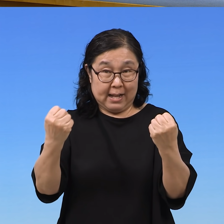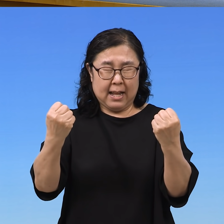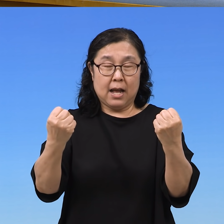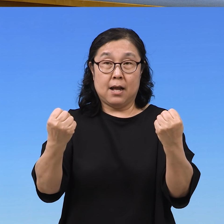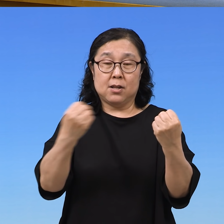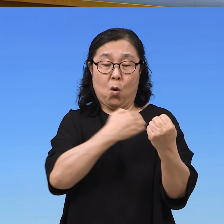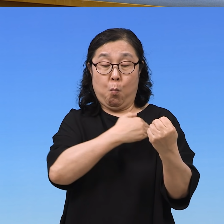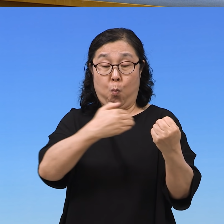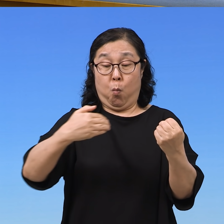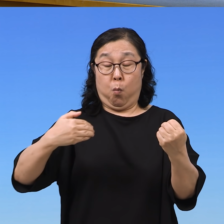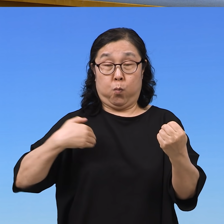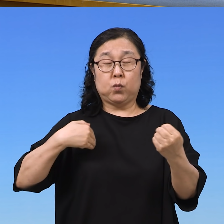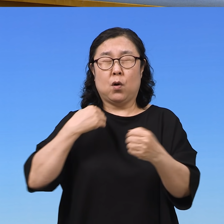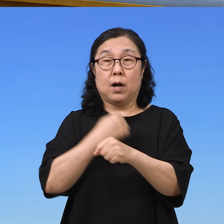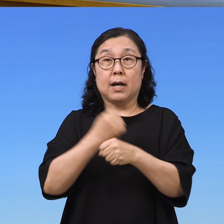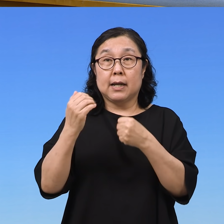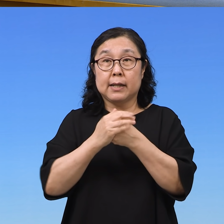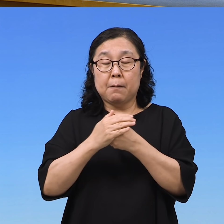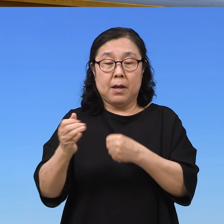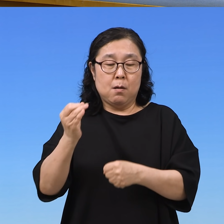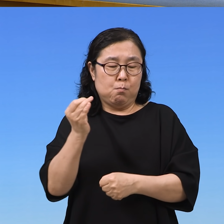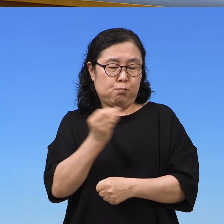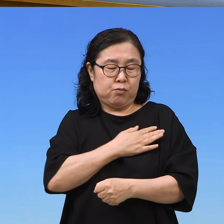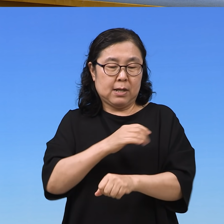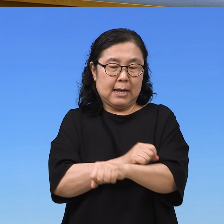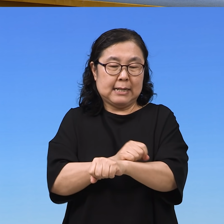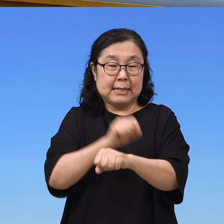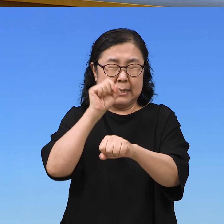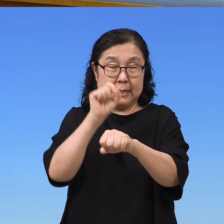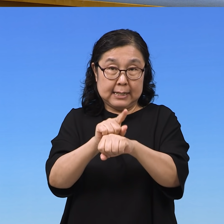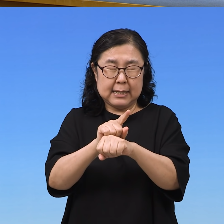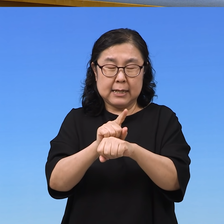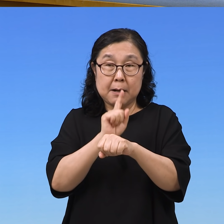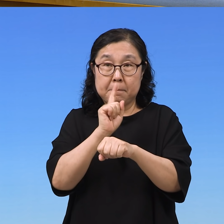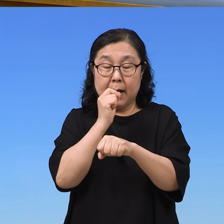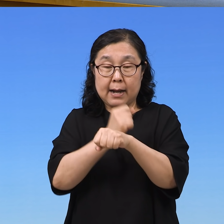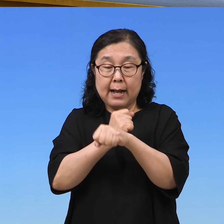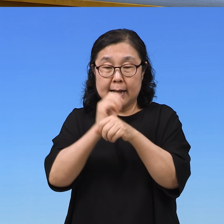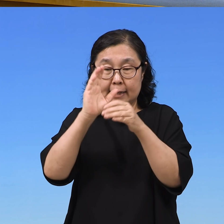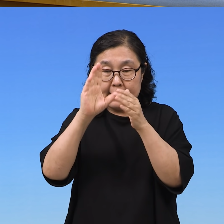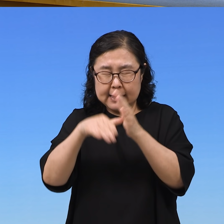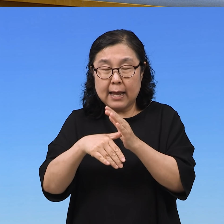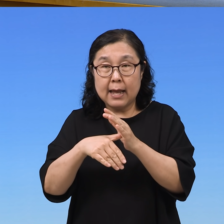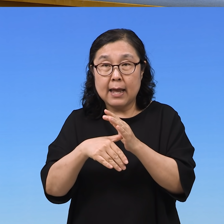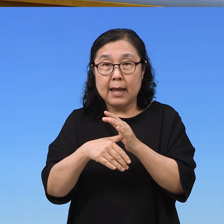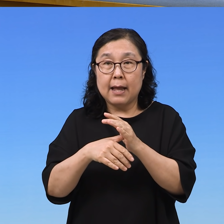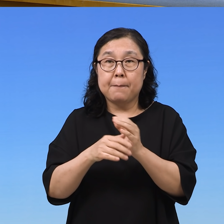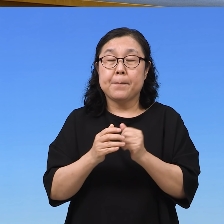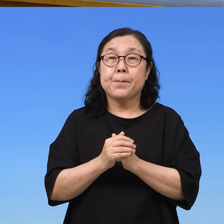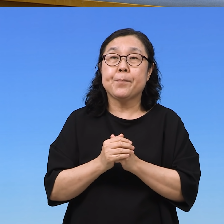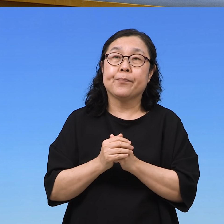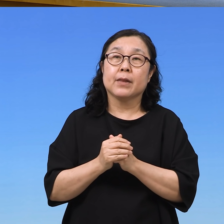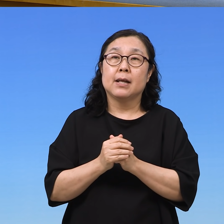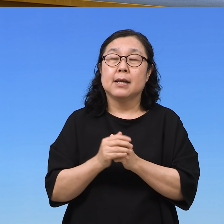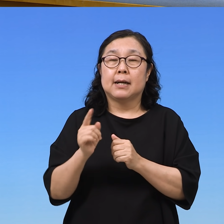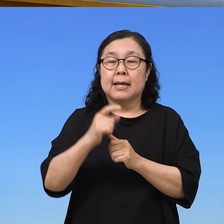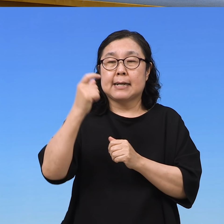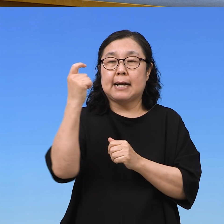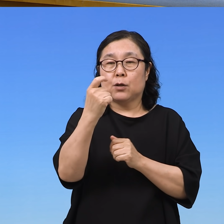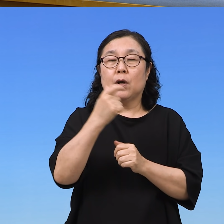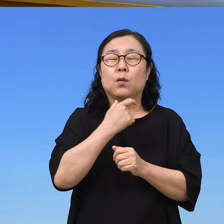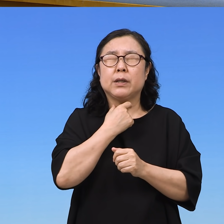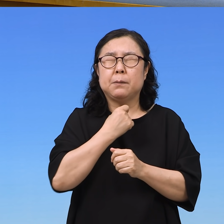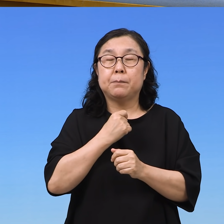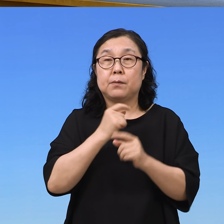풍성하매. 그리고는 이제 그 부자의 특징을 쭉 열거하시는데요, 제가 어느 한 부분을 강조하느라고 거기에 굵은